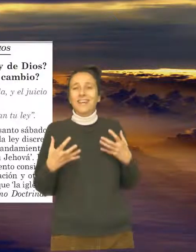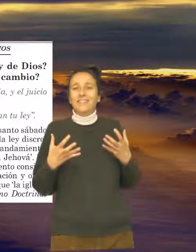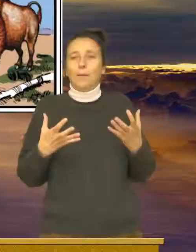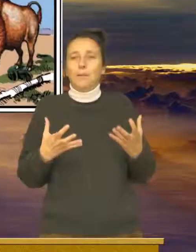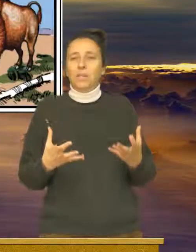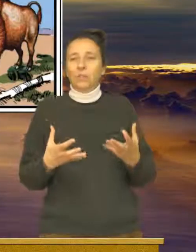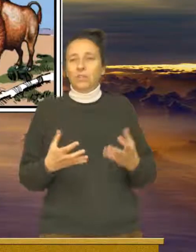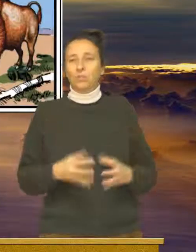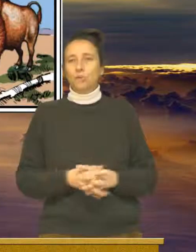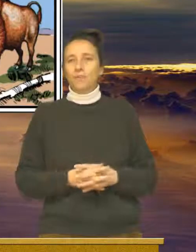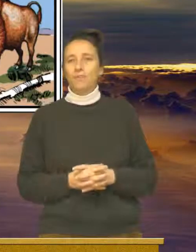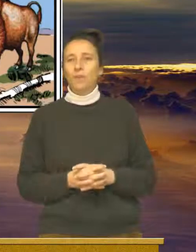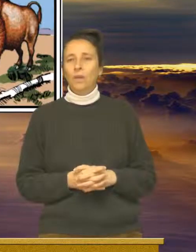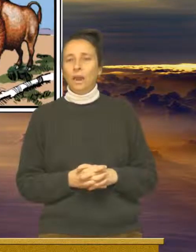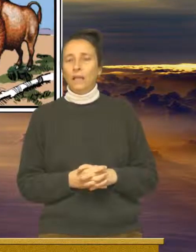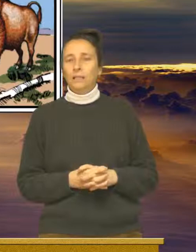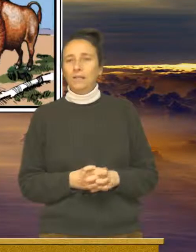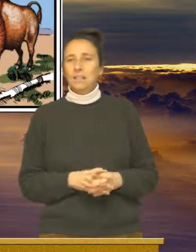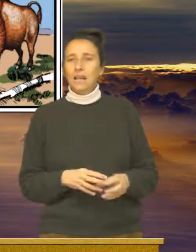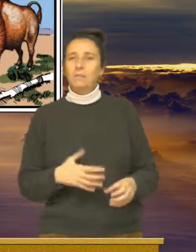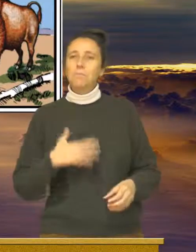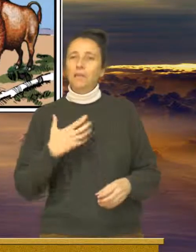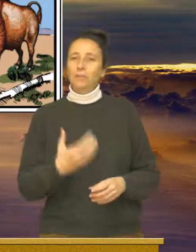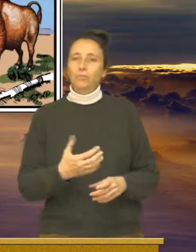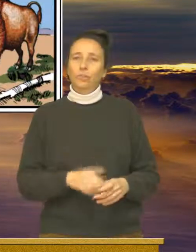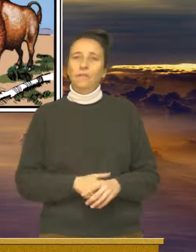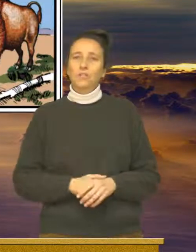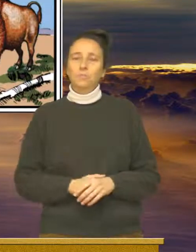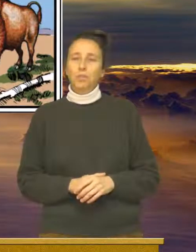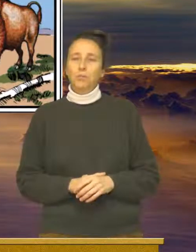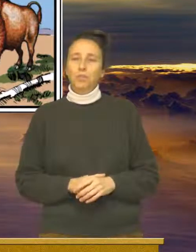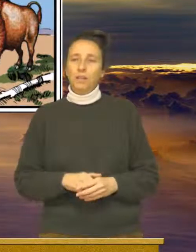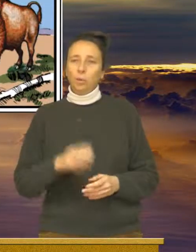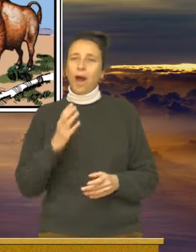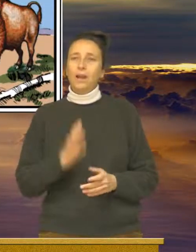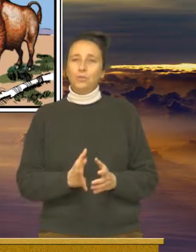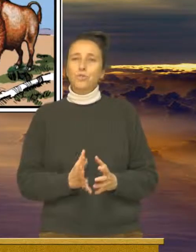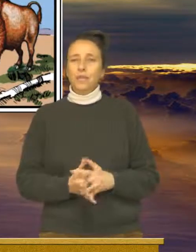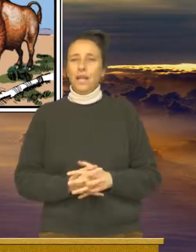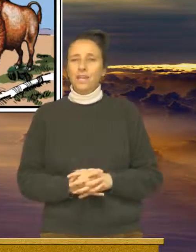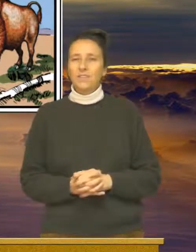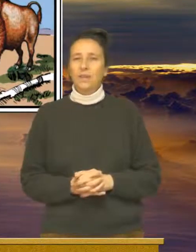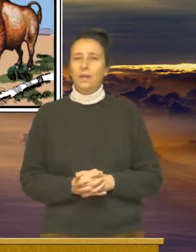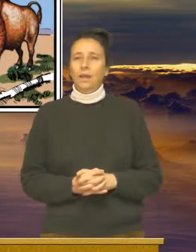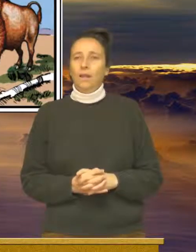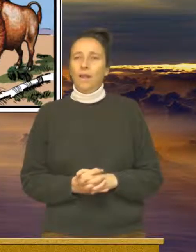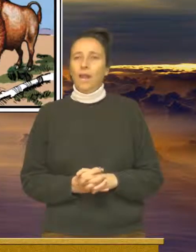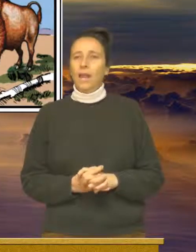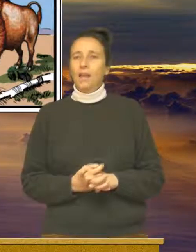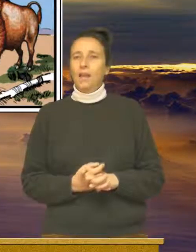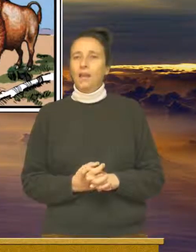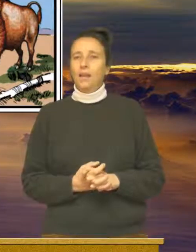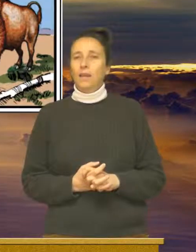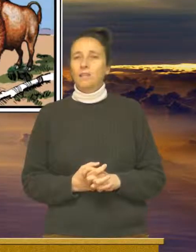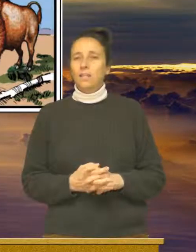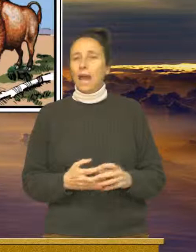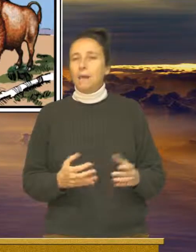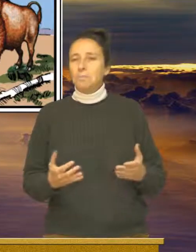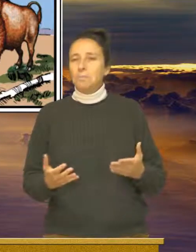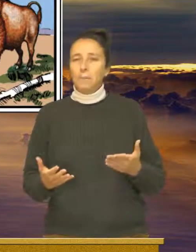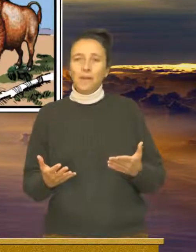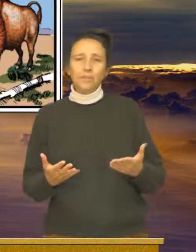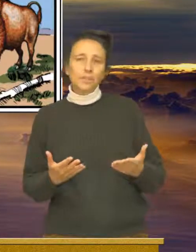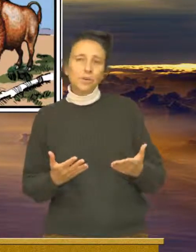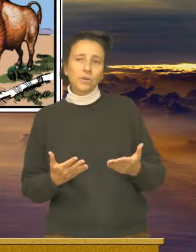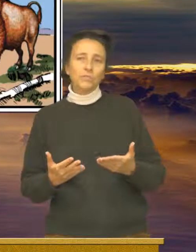ese ensalzamiento de su verdad a través de la impartición del Espíritu Santo a los fieles que si